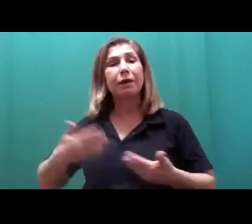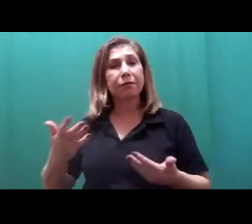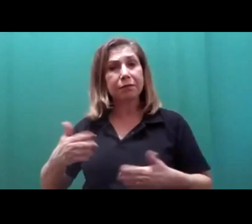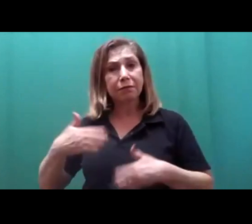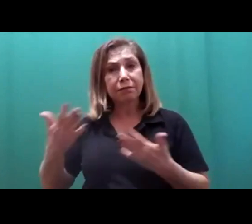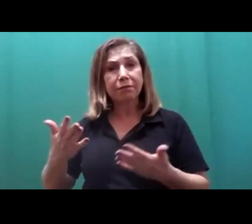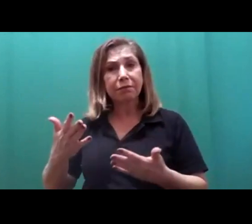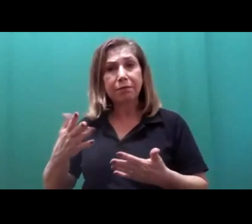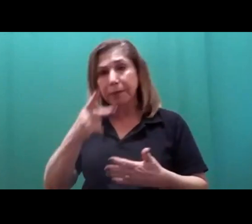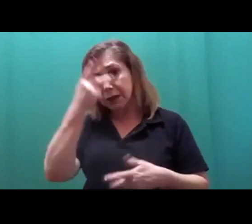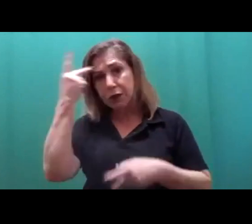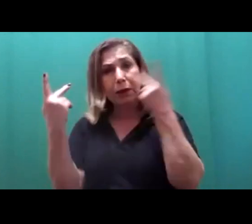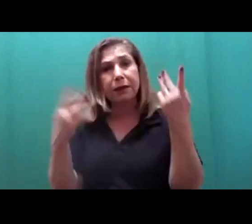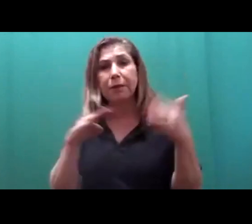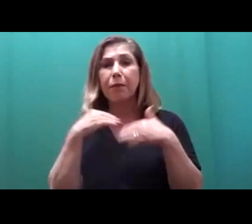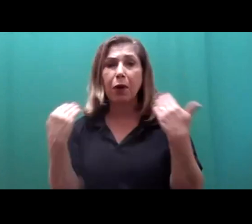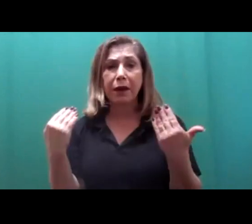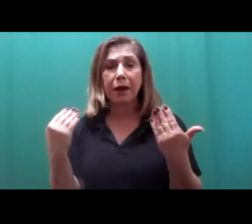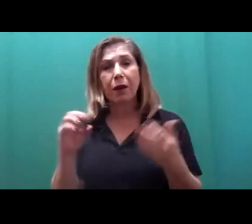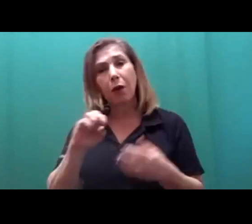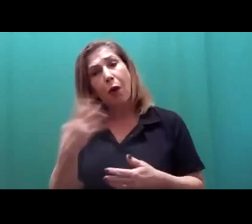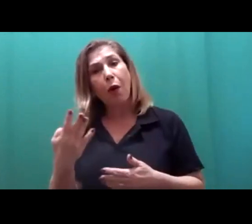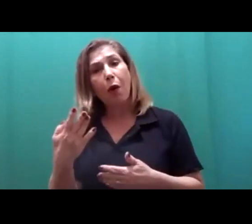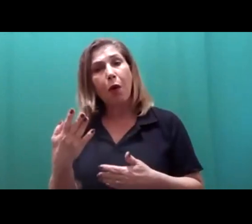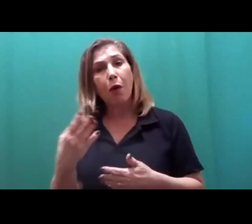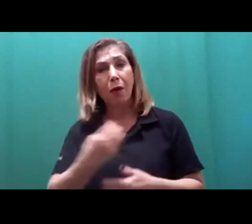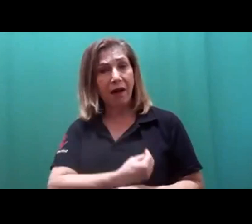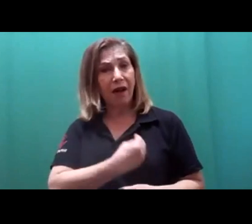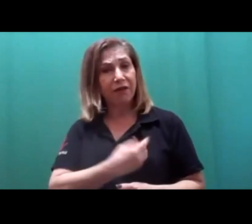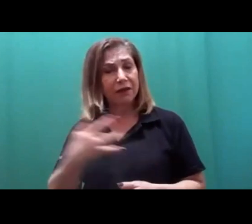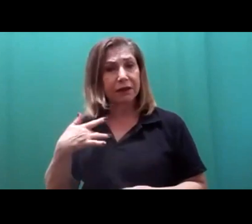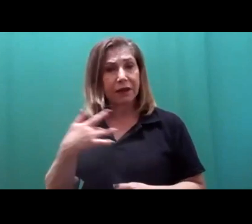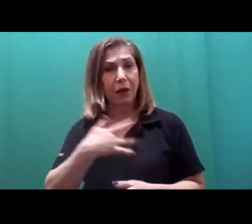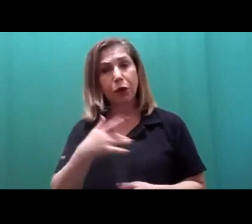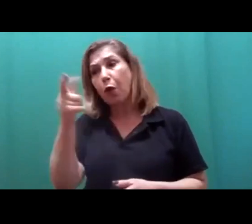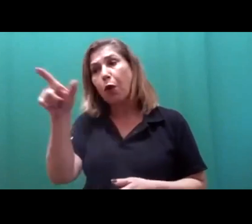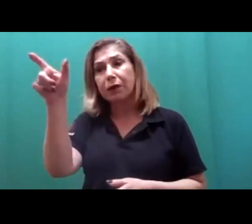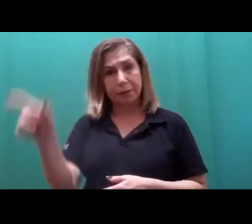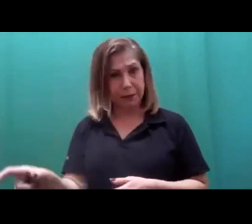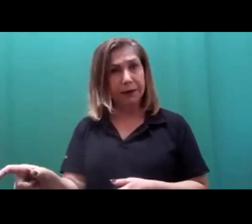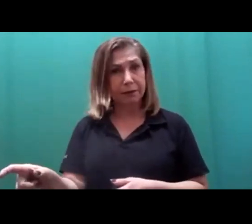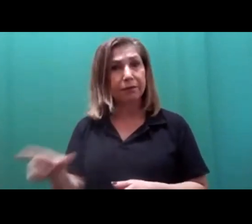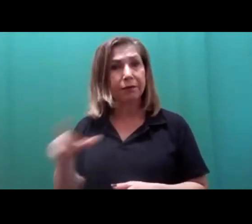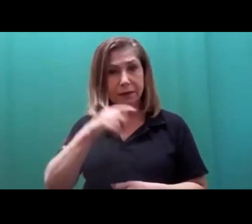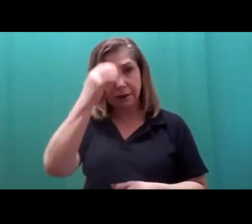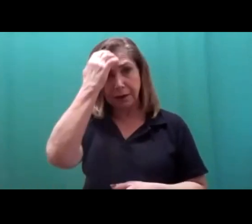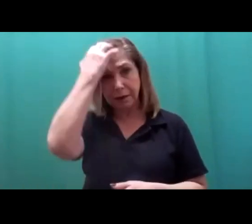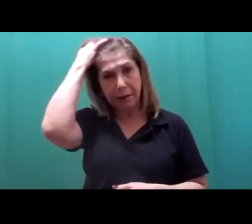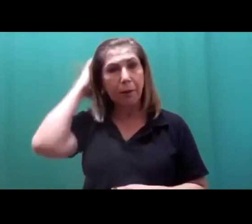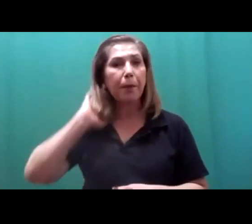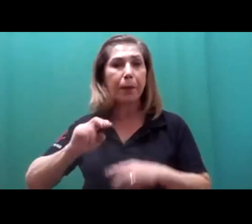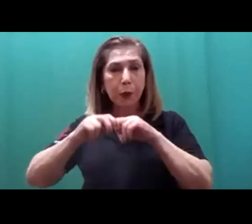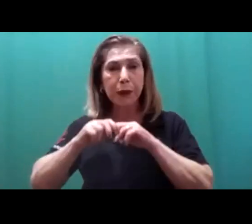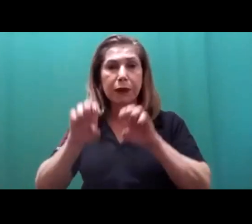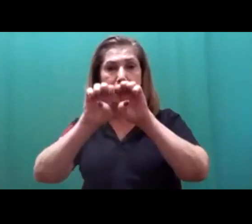matar pessoas ou para promover a vida e a saúde de outras. Então, a fome ela é uma estrutura